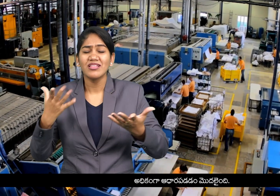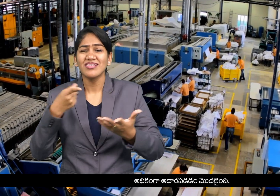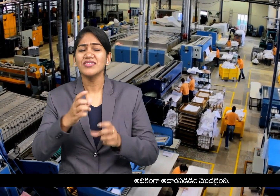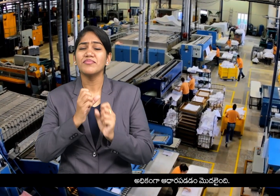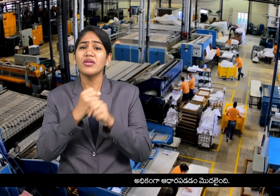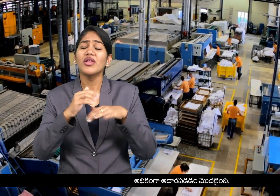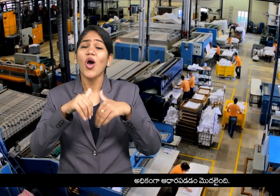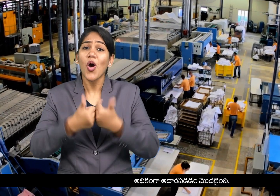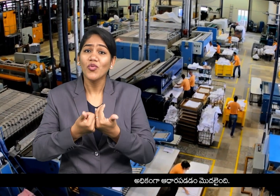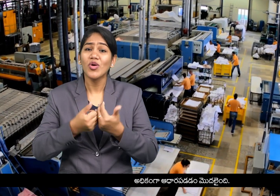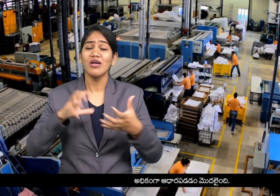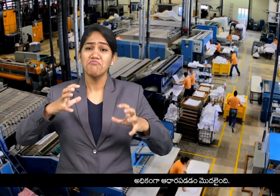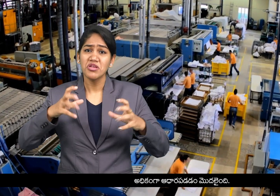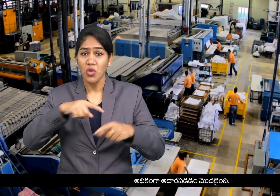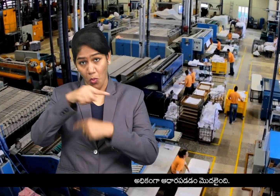మొదలైంది.